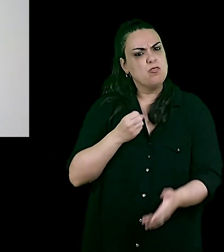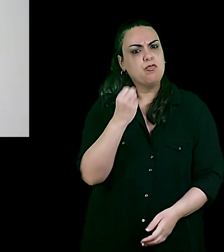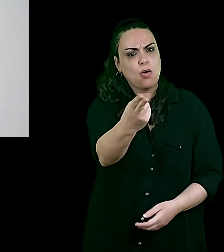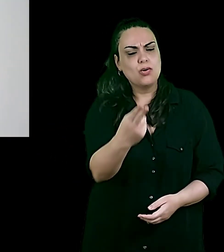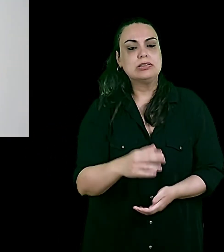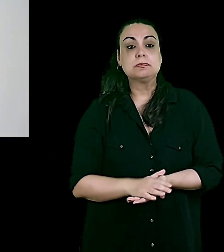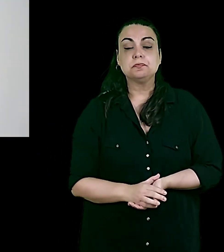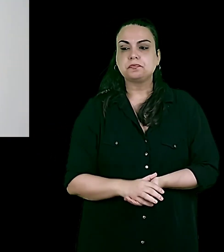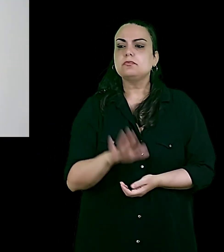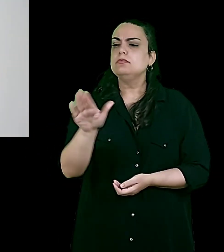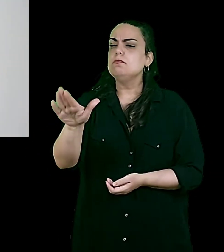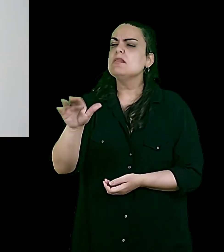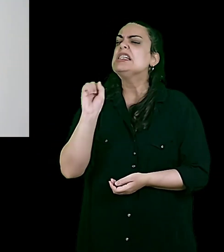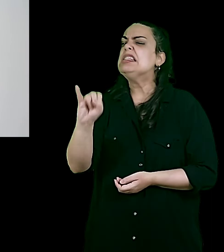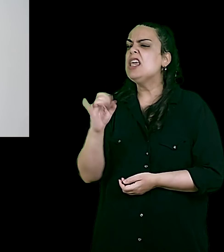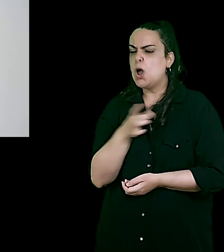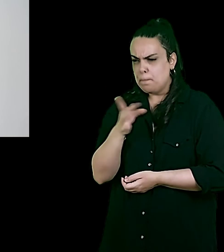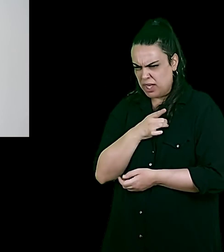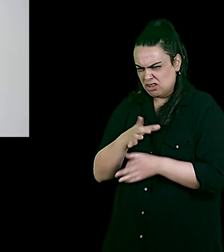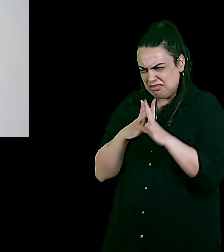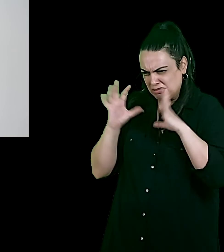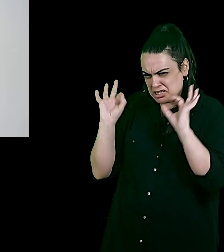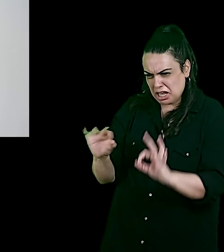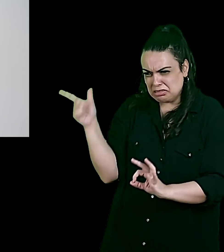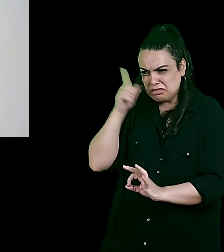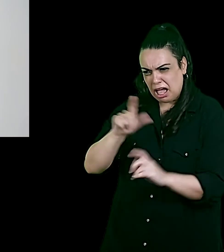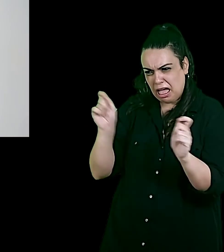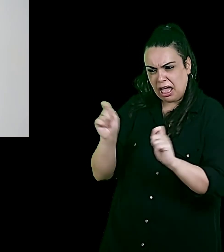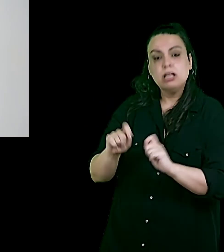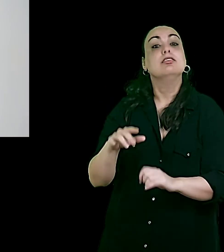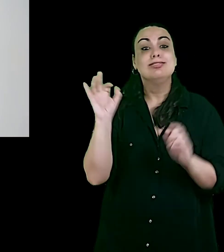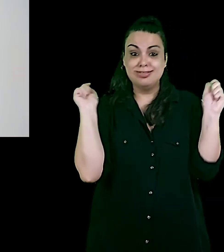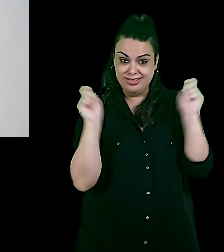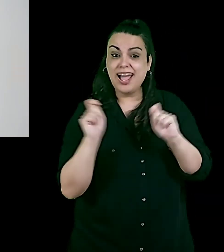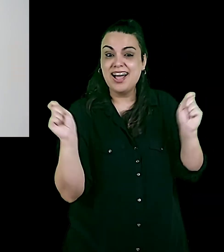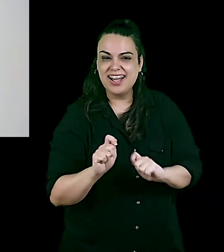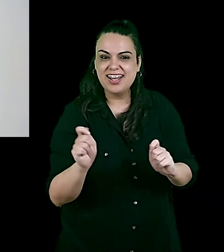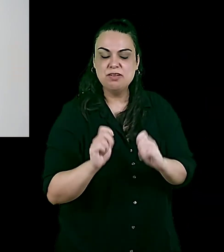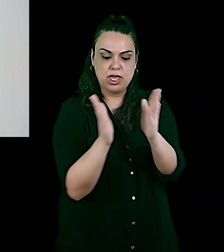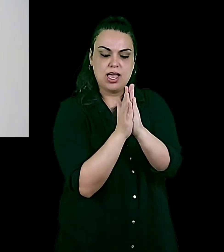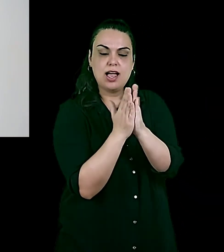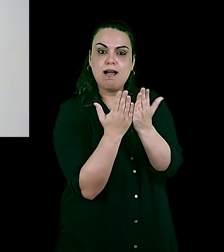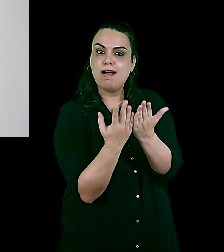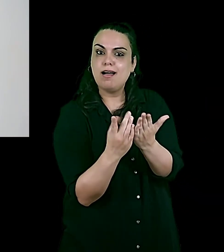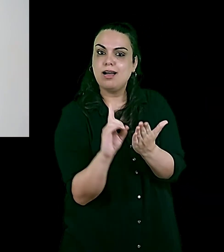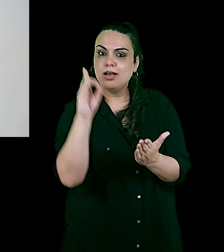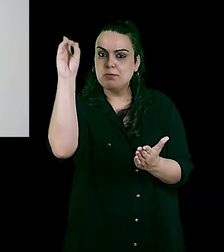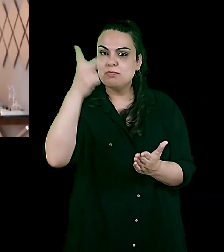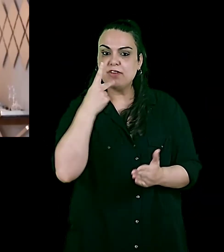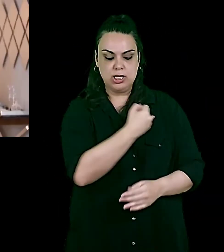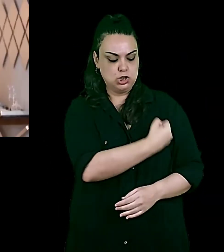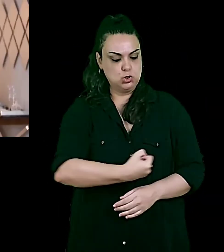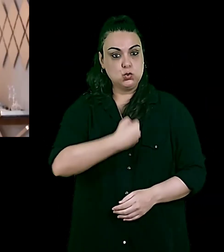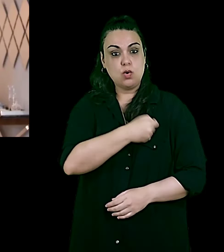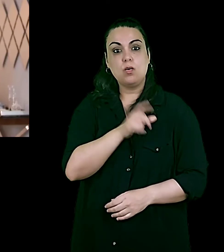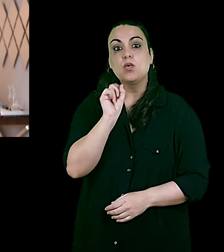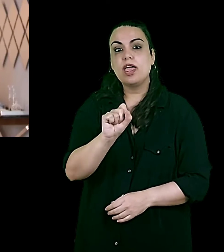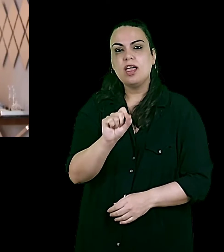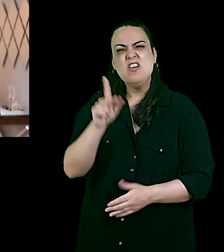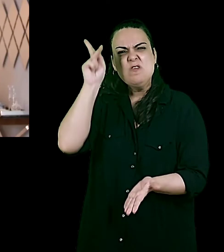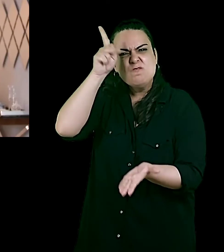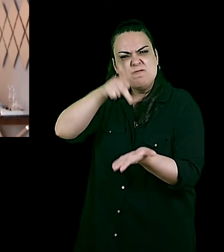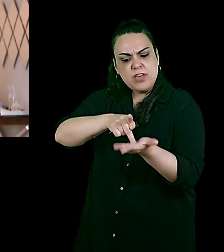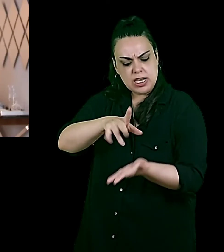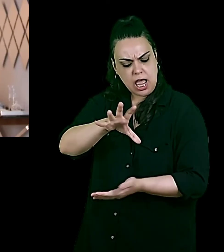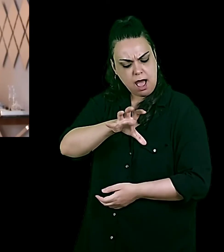mas será que se eu for com medo mesmo, vai dar certo? Vai, por 2 motivos. Primeiro, a palavra do Senhor, ela nos garante em João que o